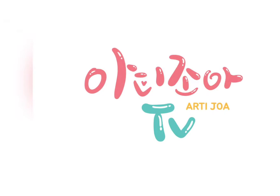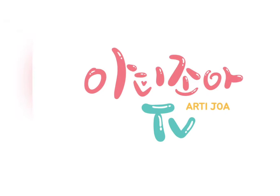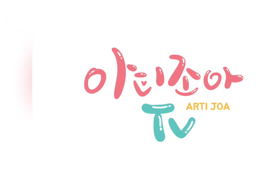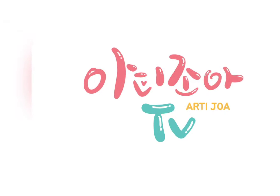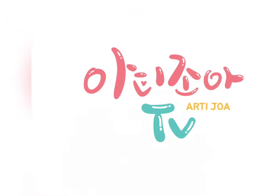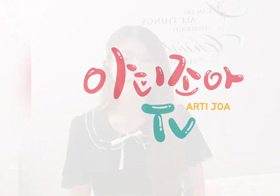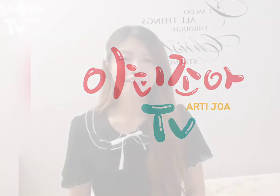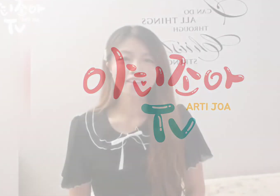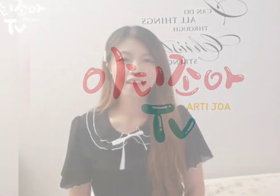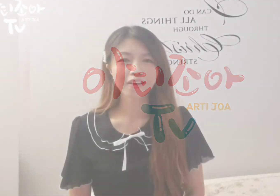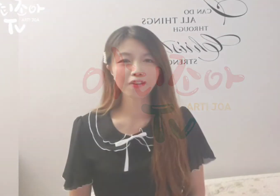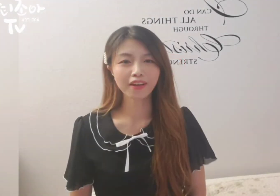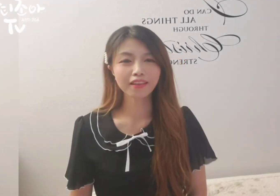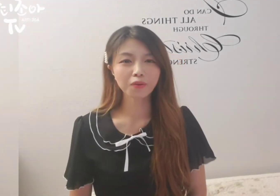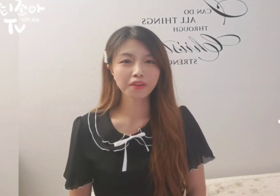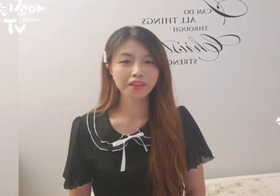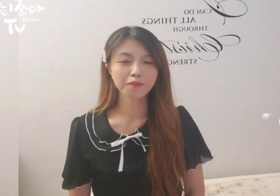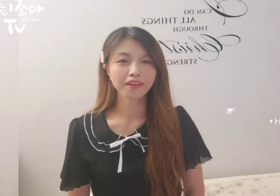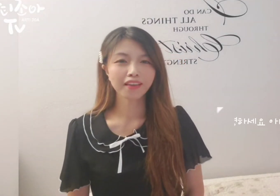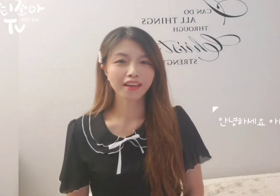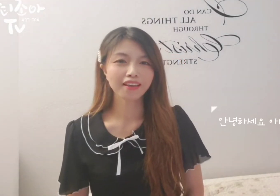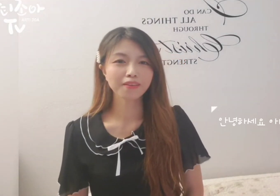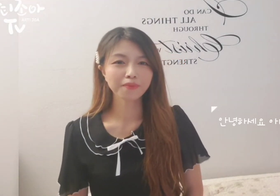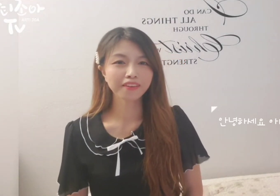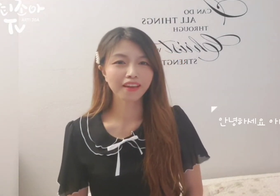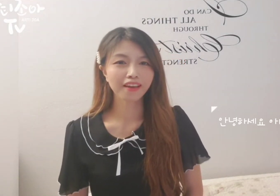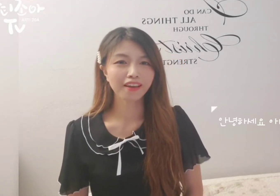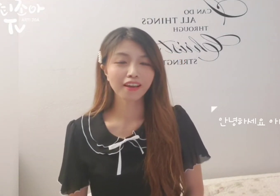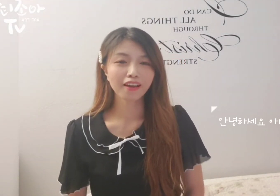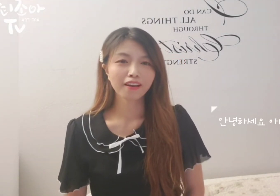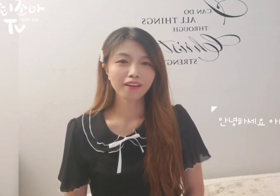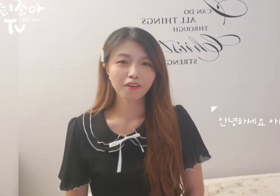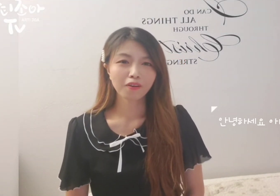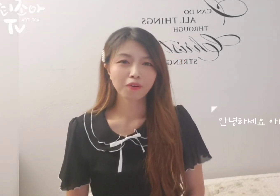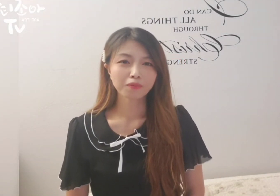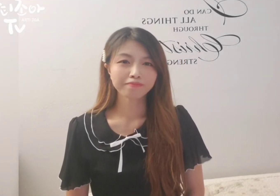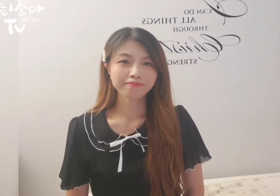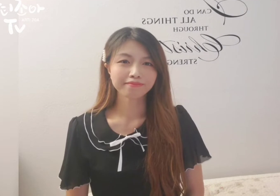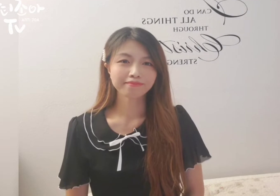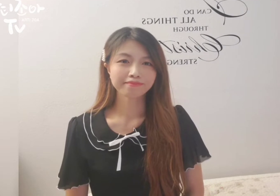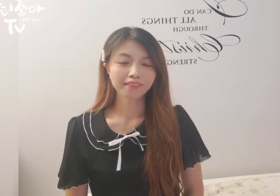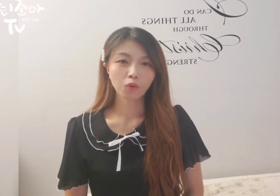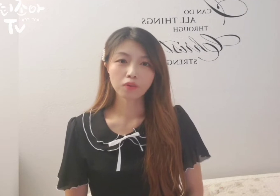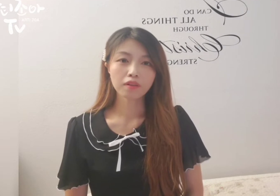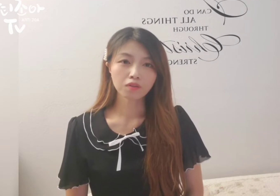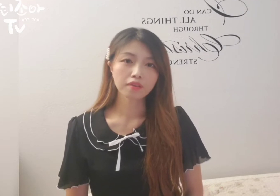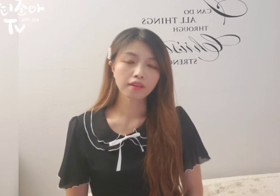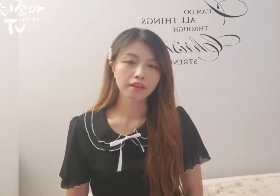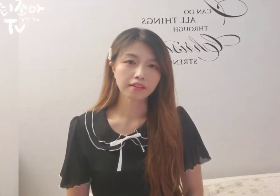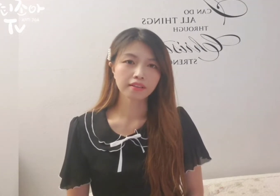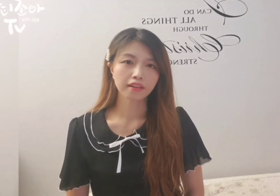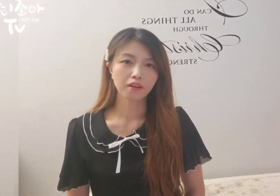안녕하세요 아티에조아TV의 다이앤입니다 오늘 수어 찬양은